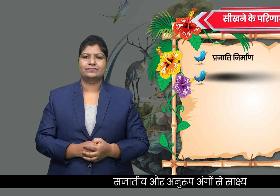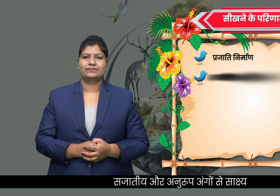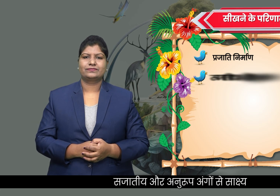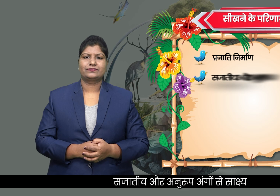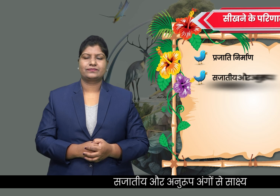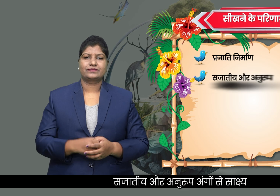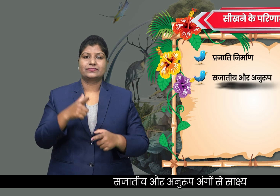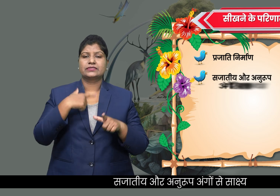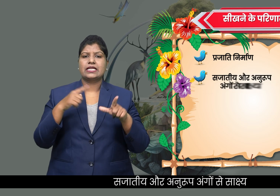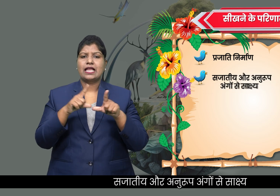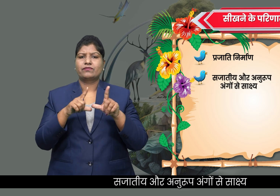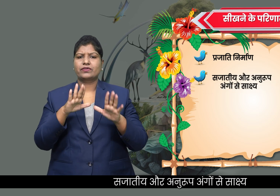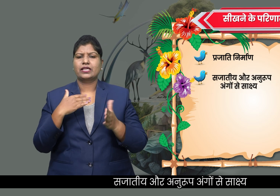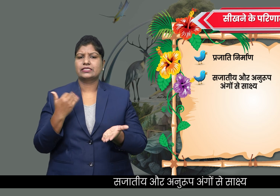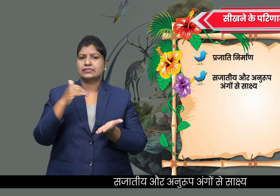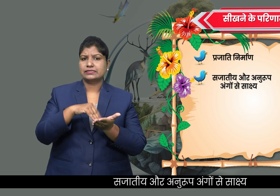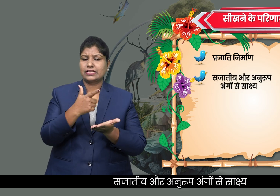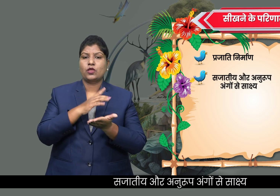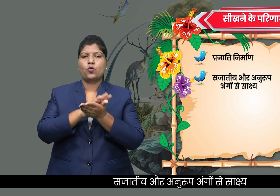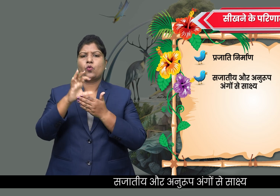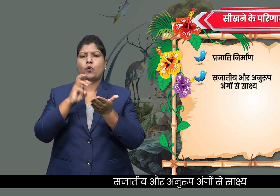सजातीय और अनुरूप अंगों से साक्ष्य,